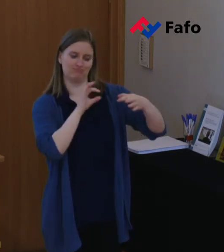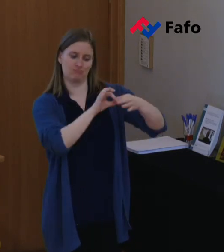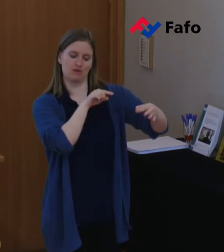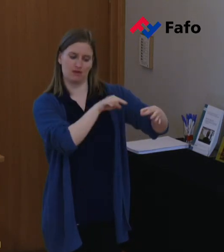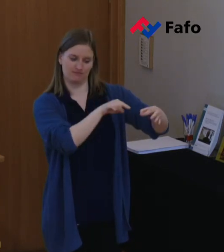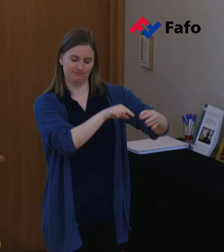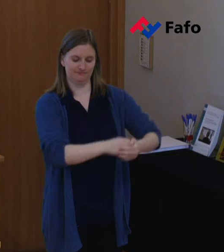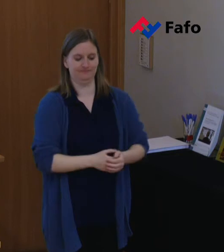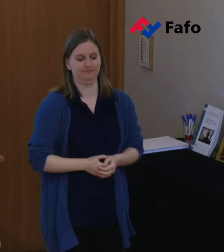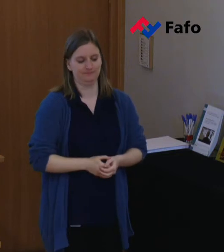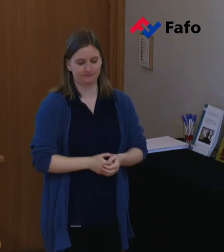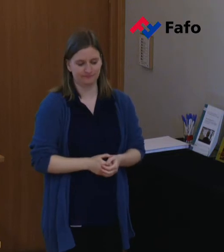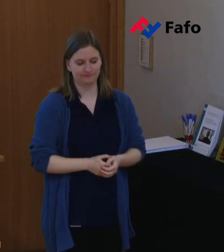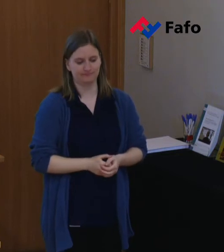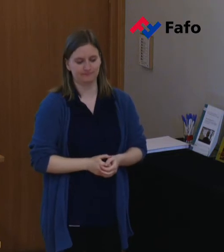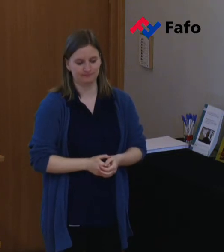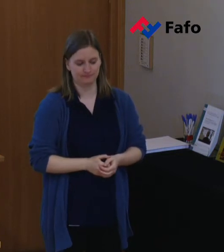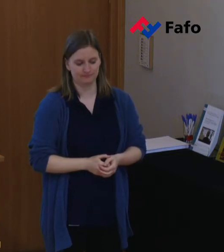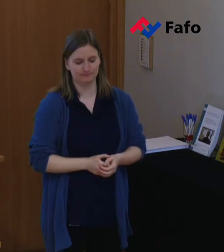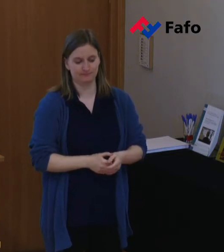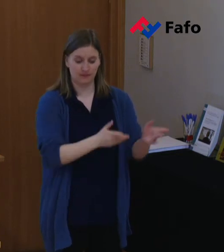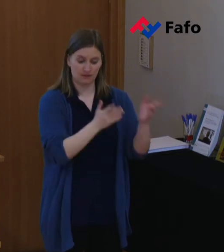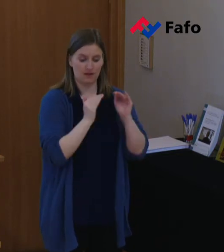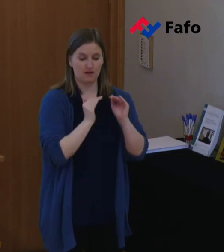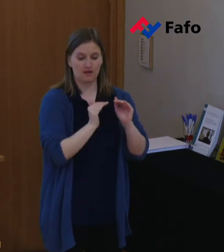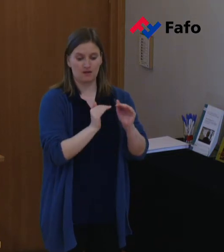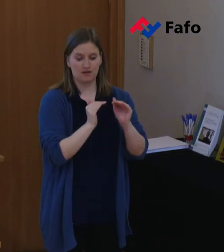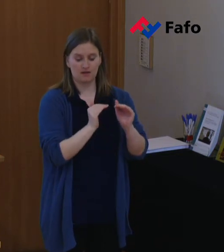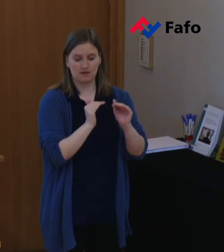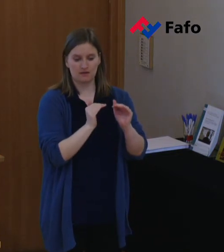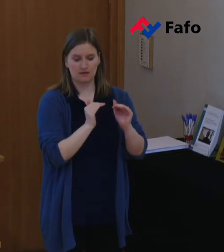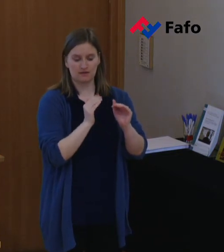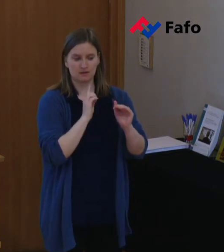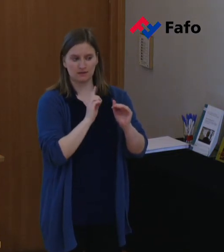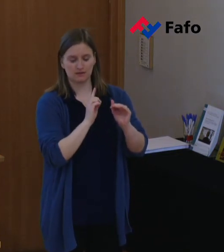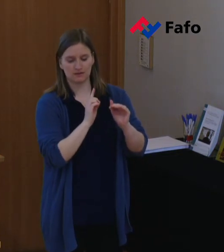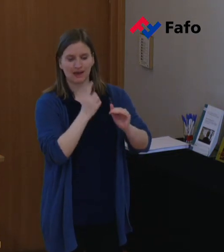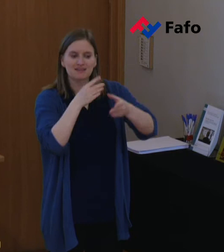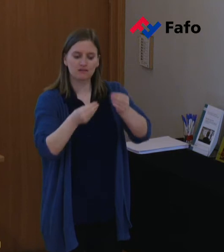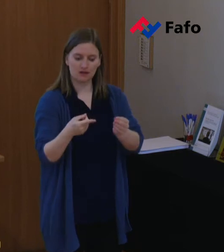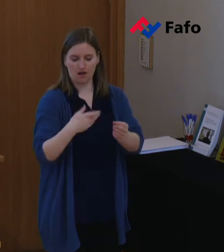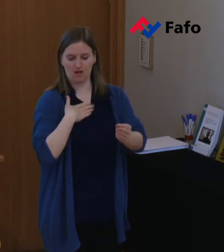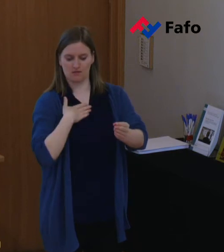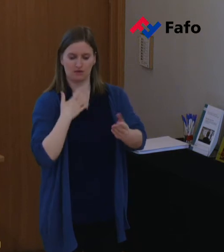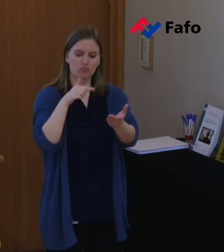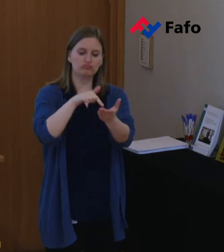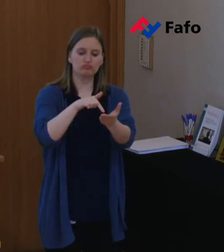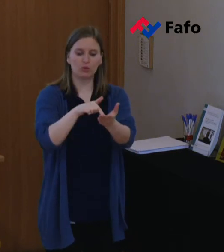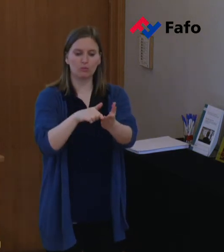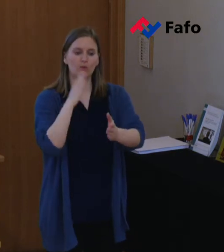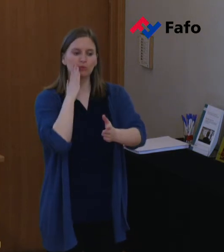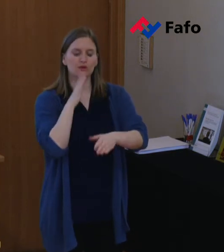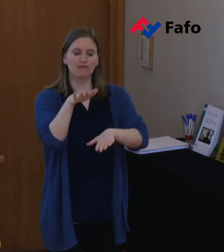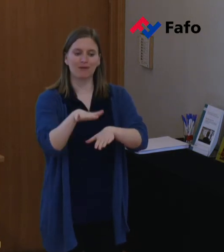det. Så skal jeg bare si dere litt sånn, i Sandnes hadde man et måltall om å bosette